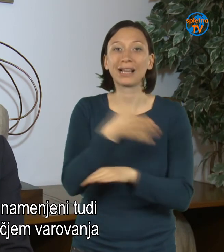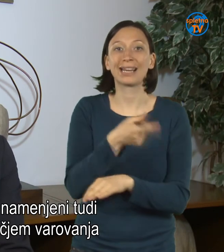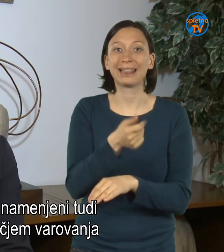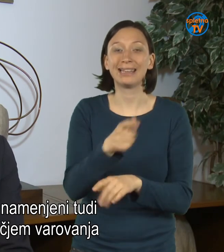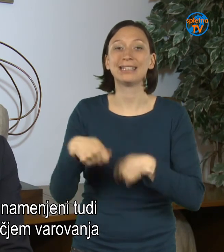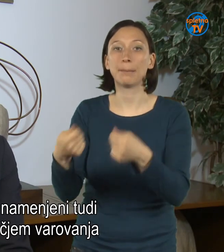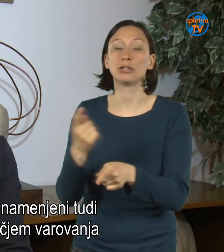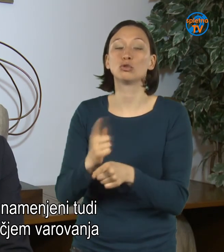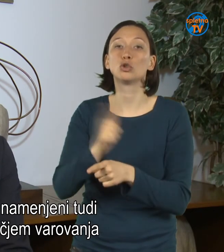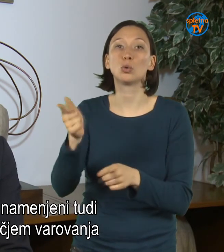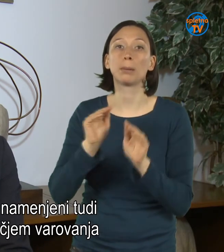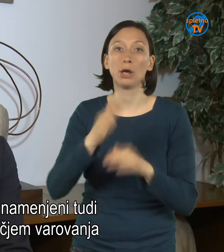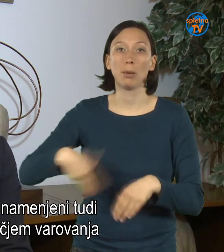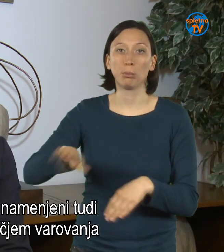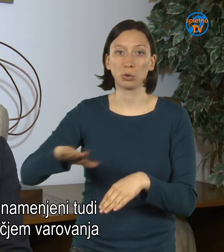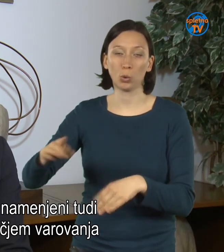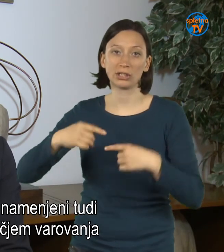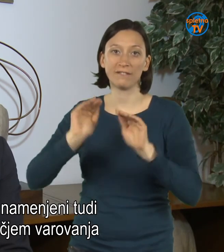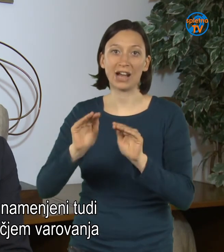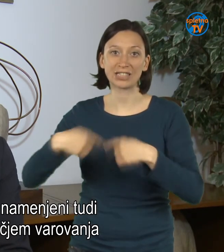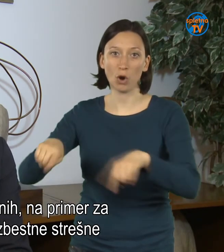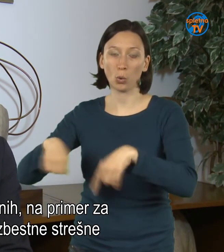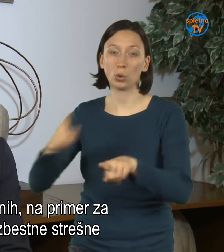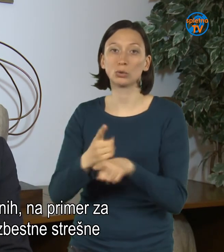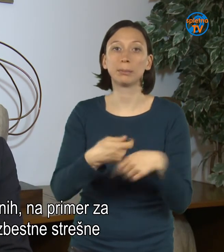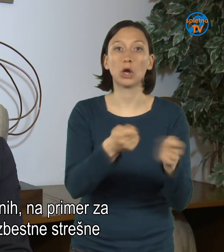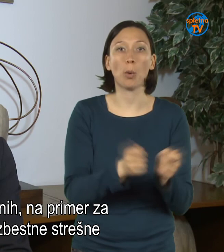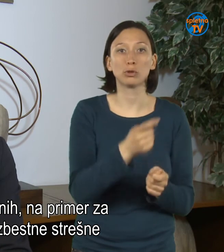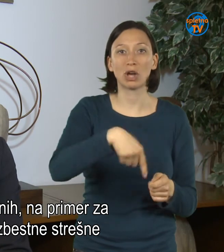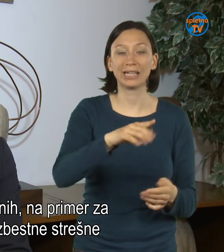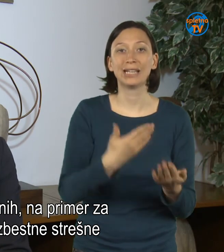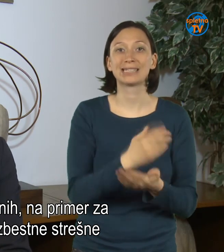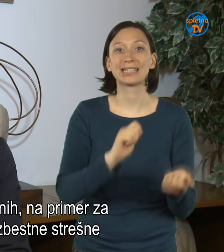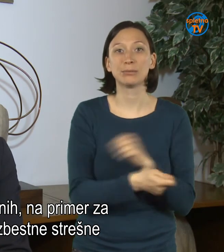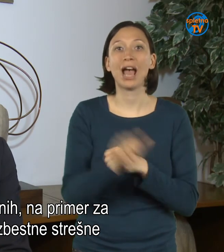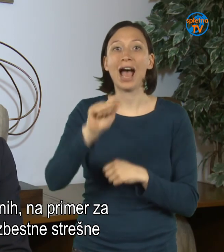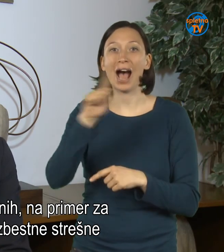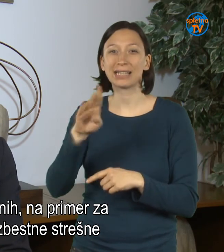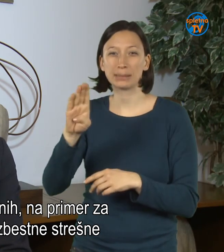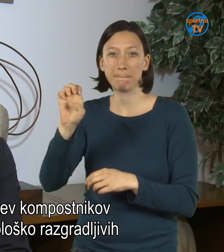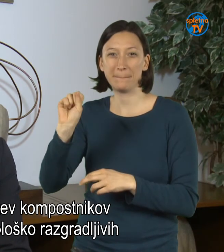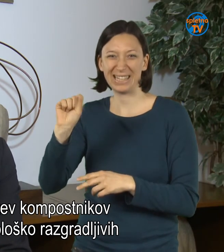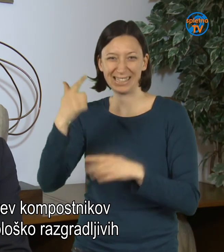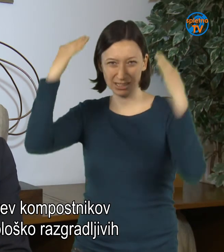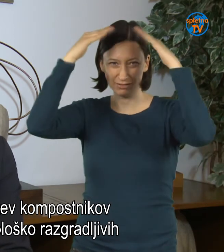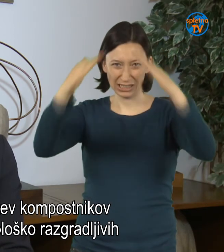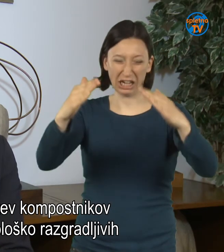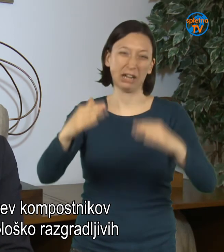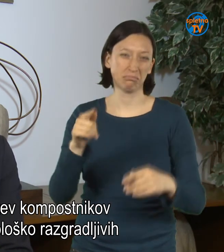So pa krediti namenjeni tudi drugim področjem varstva okolja, tudi pri občanih, na primer za zamenjavo azbestne strešne